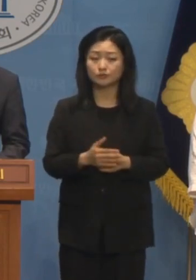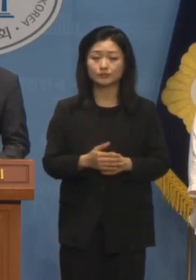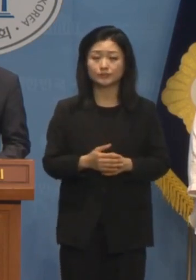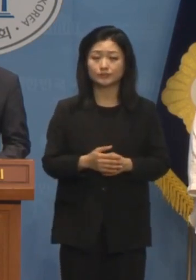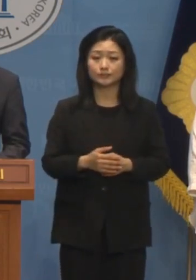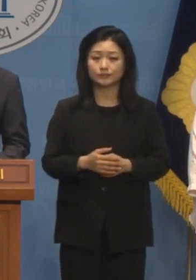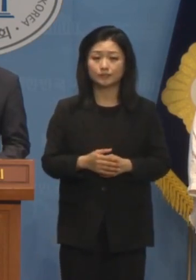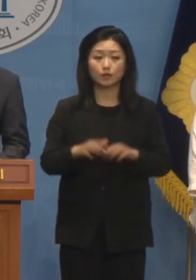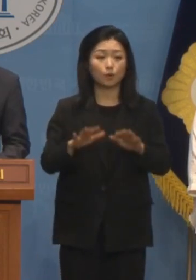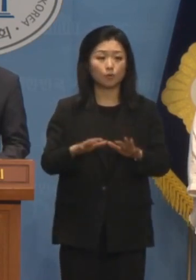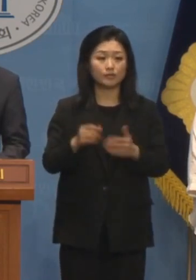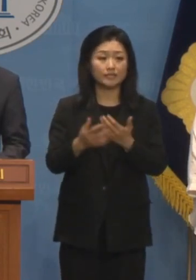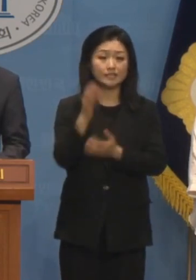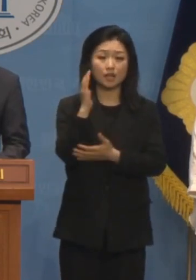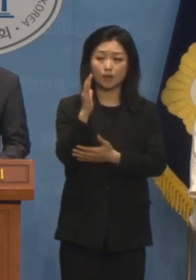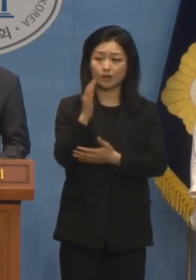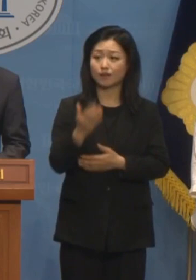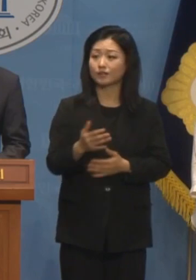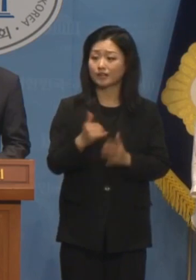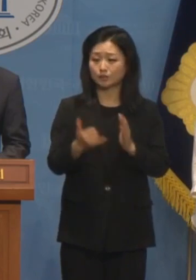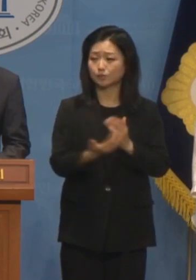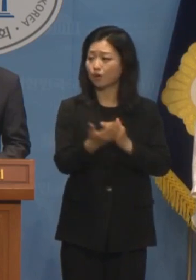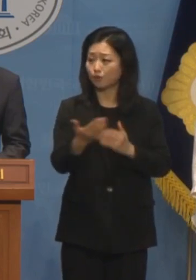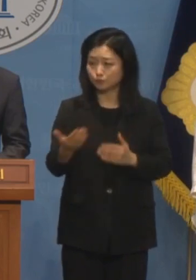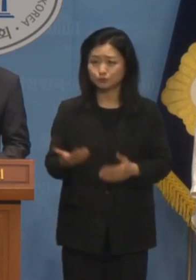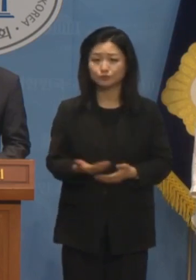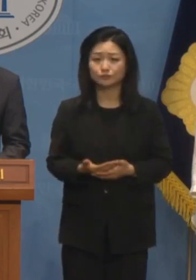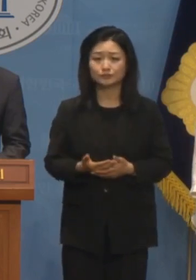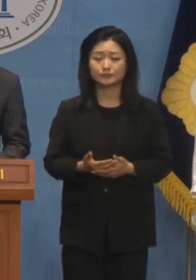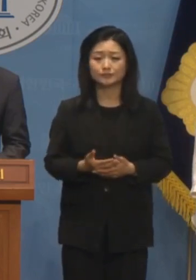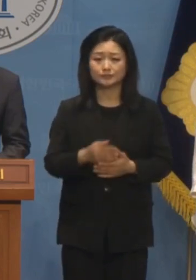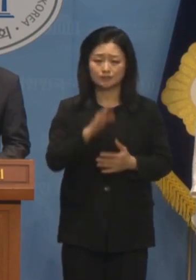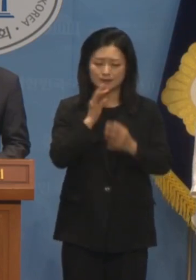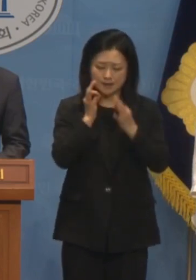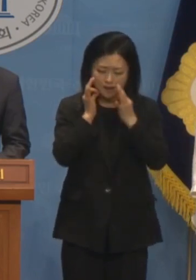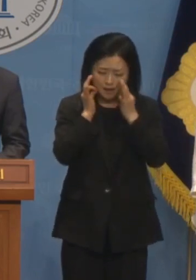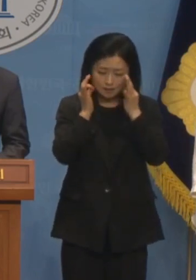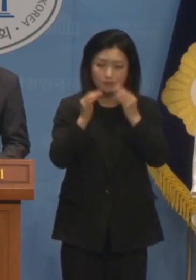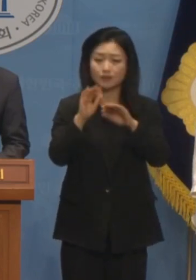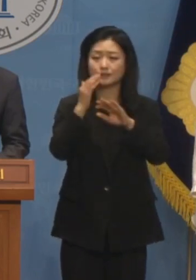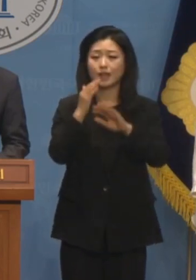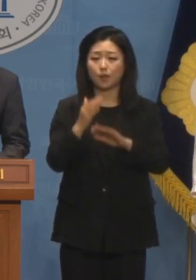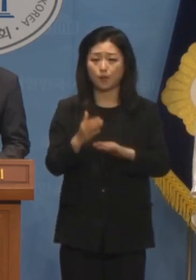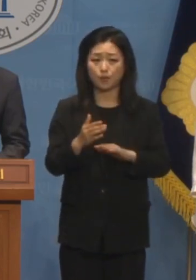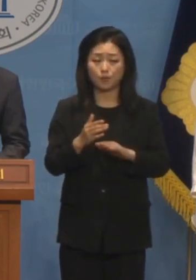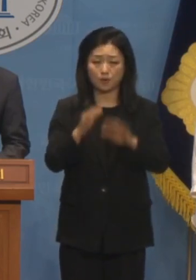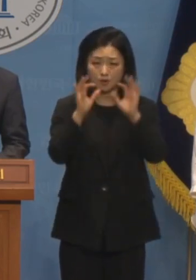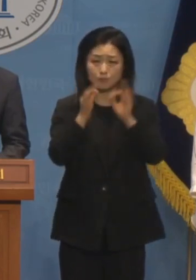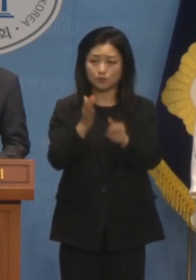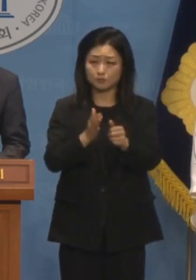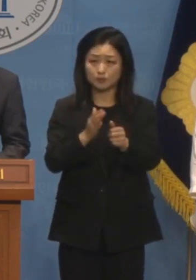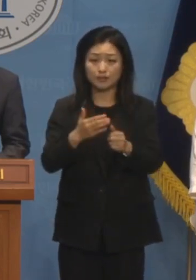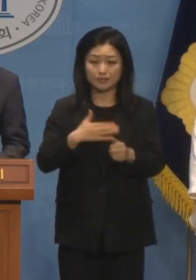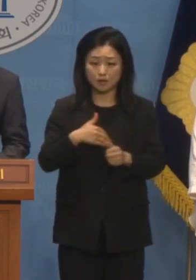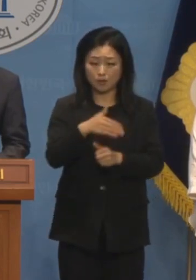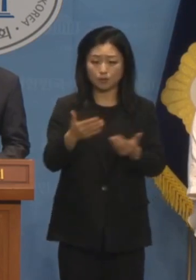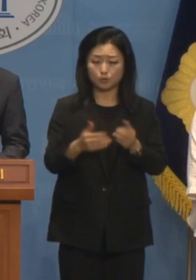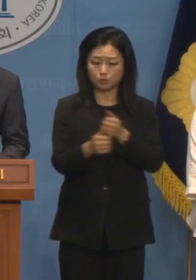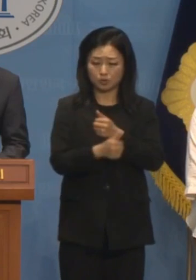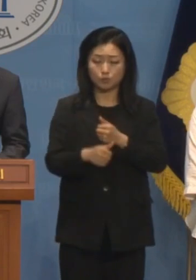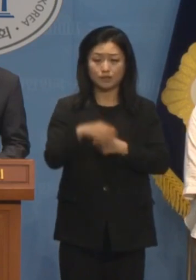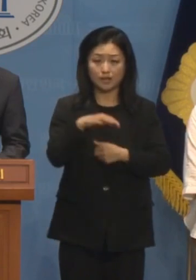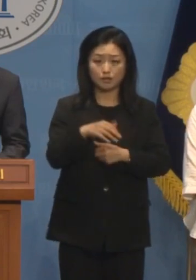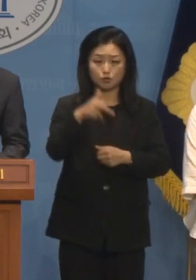여러분, 오늘 기자회견에 나와주신 유가족분들의 간절한 목소리에 귀 기울여 주십시오. 저 역시 환노위에서